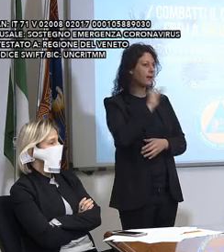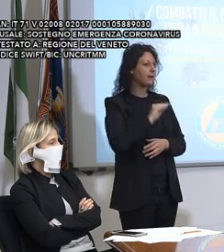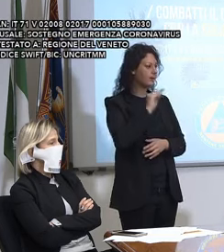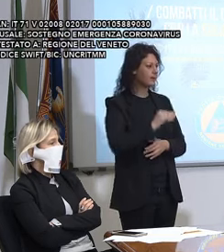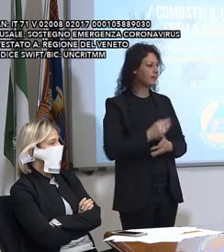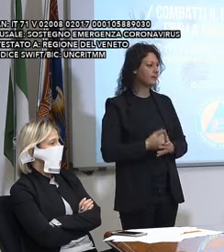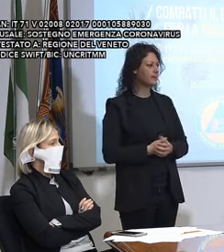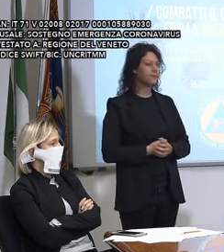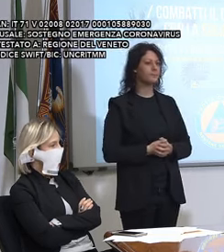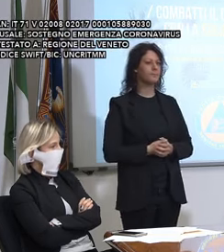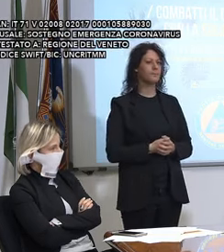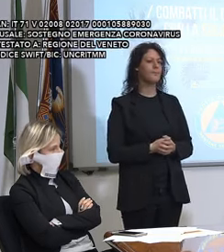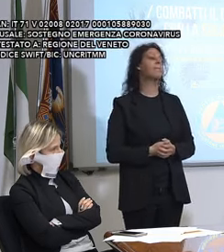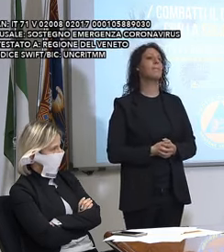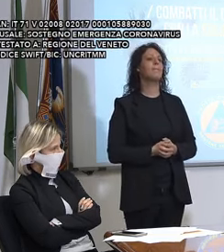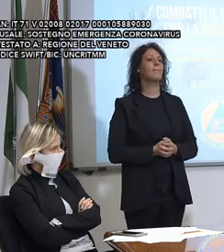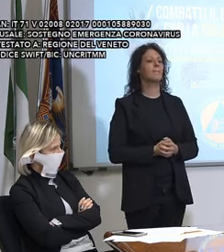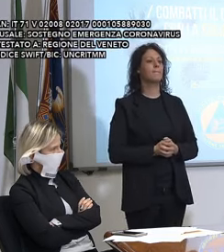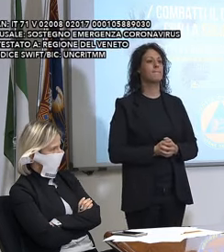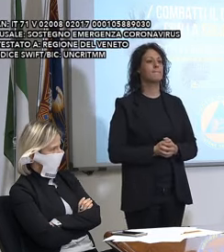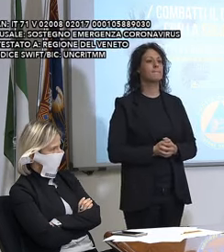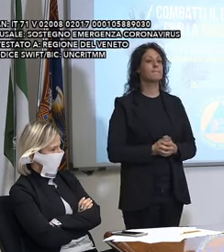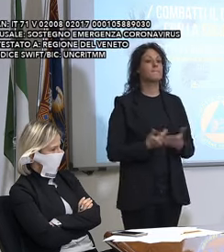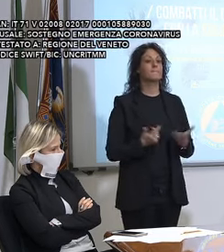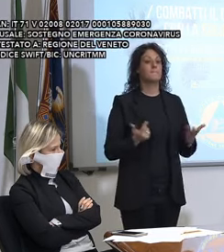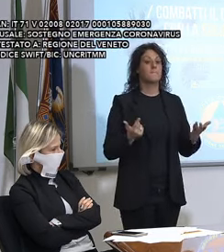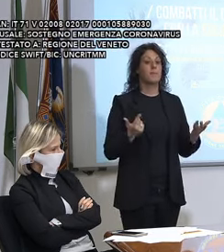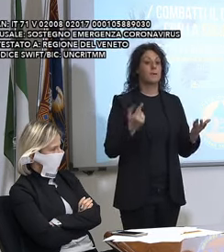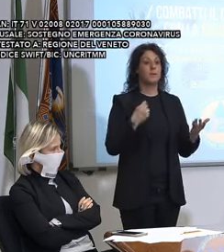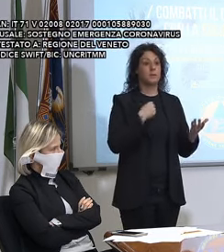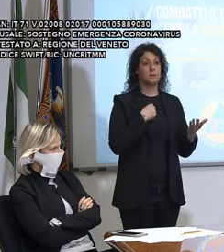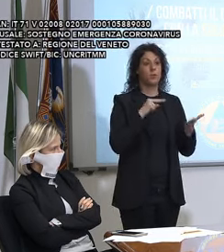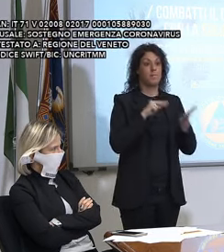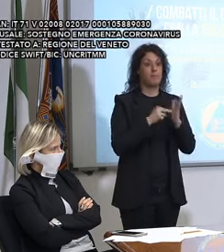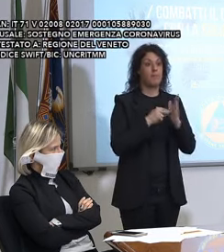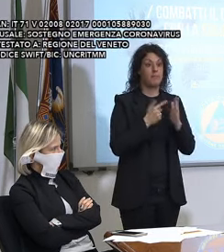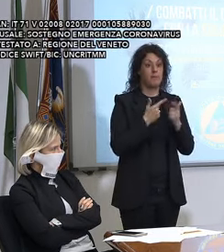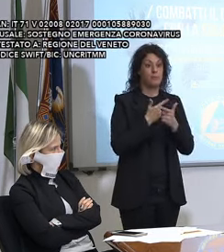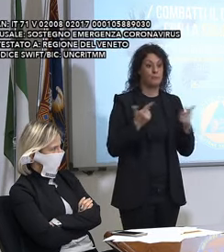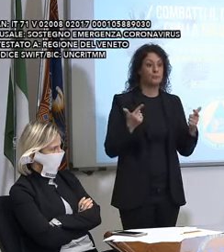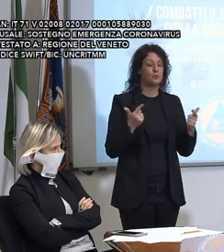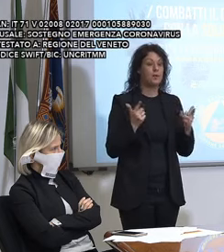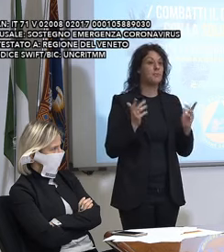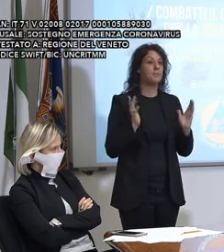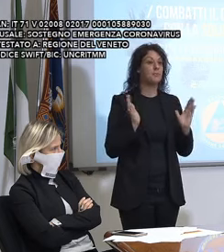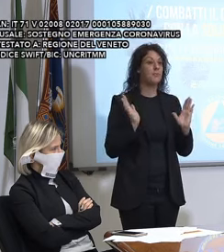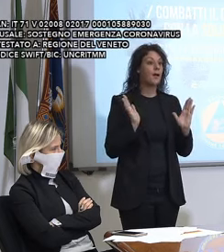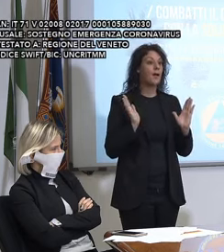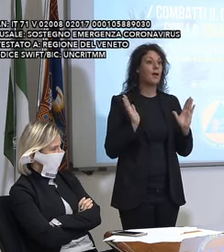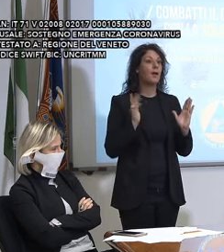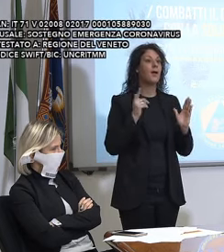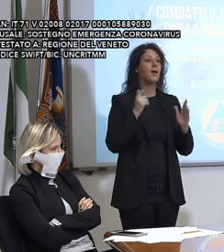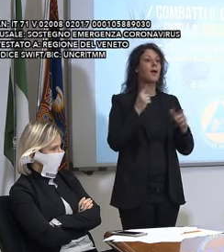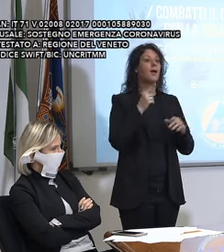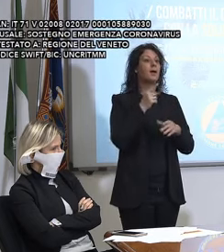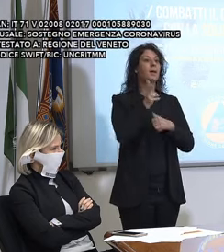io non ho nessun problema, nel senso che, però voglio ricordare che la partita riguarda ovviamente le TV private,